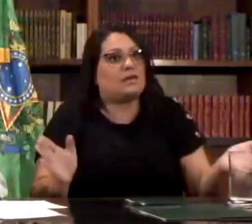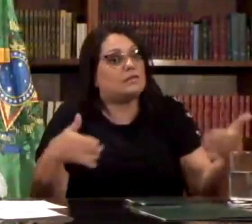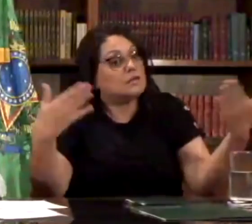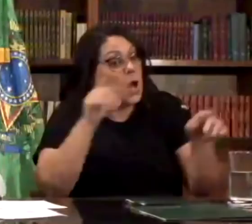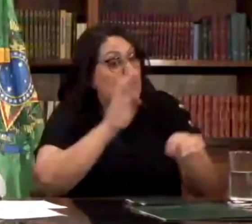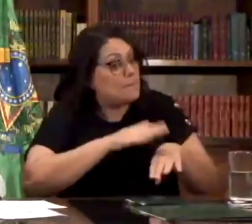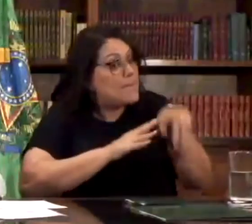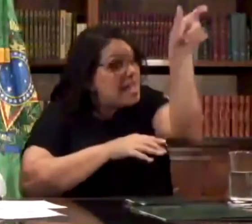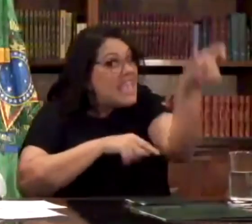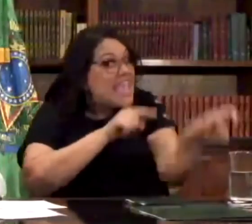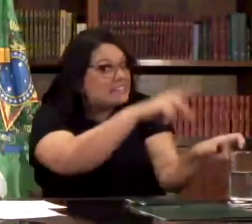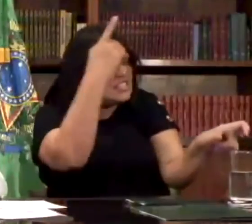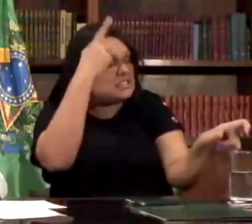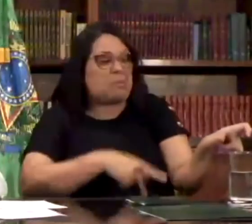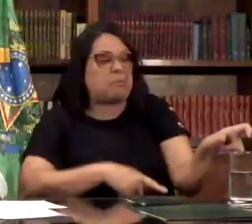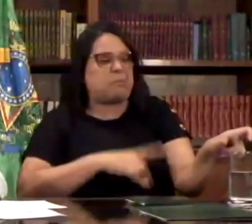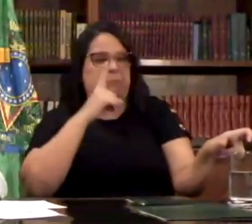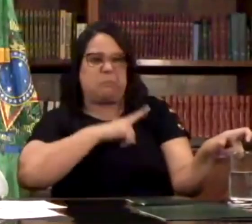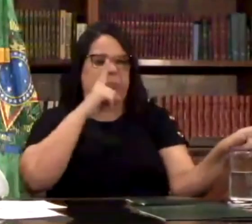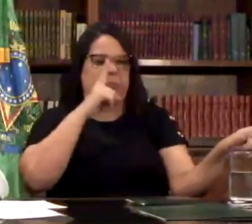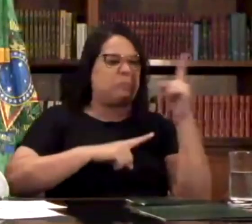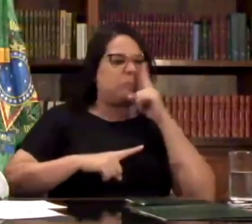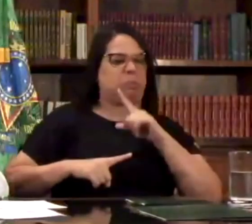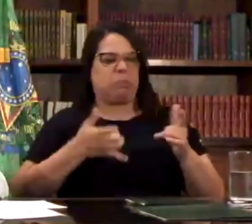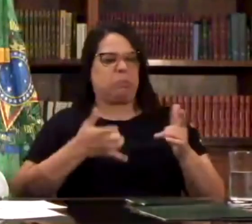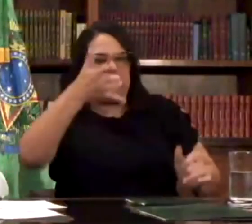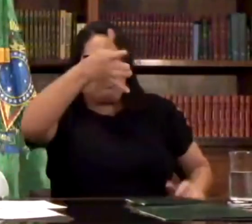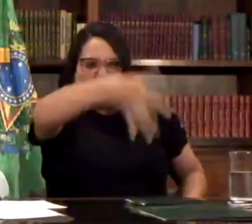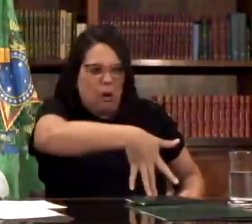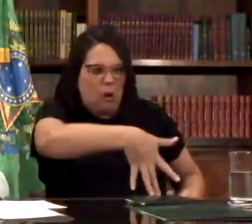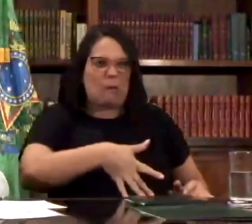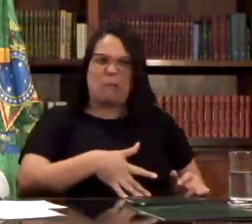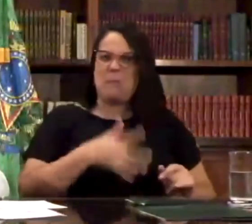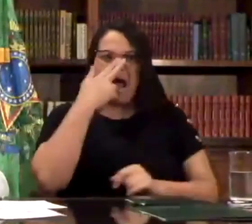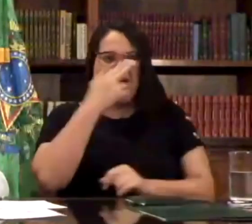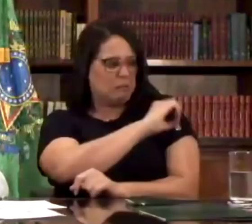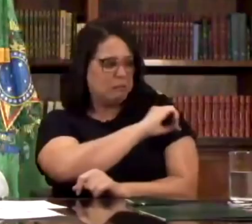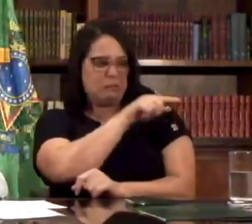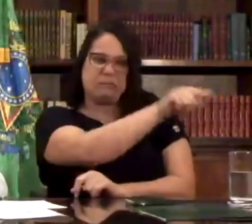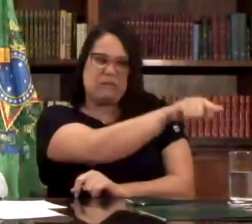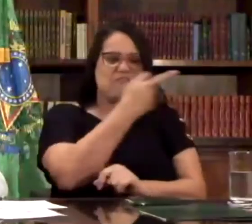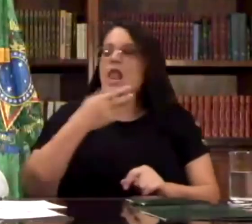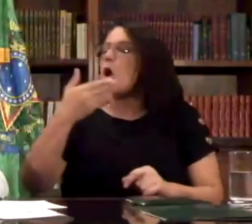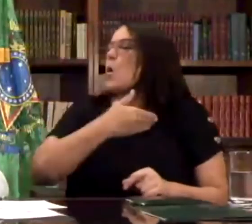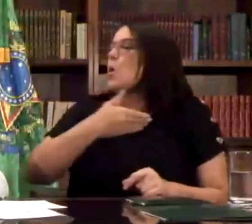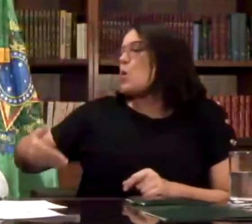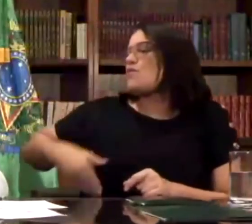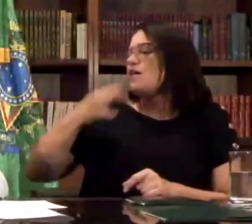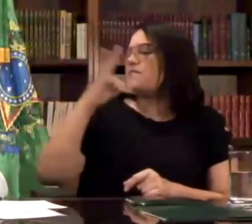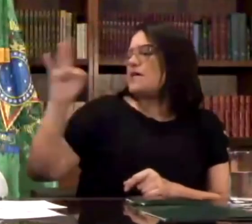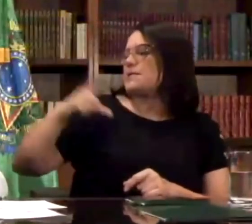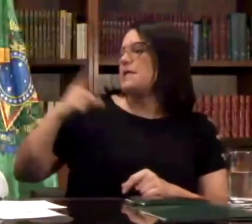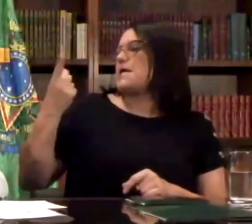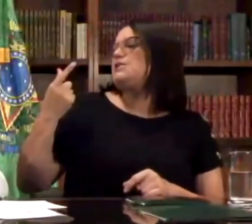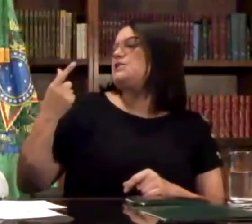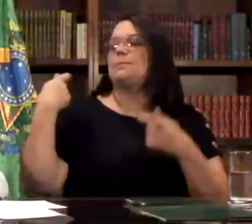esse porta-voz com esse discursinho barato, ginasial, falando que o governo federal tem dinheiro, ele tem a Casa da Moeda para